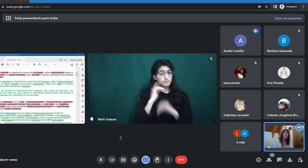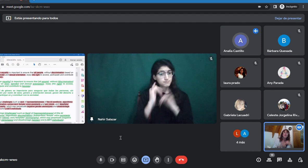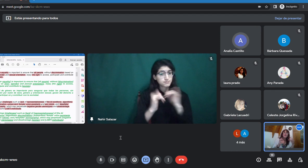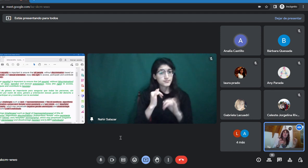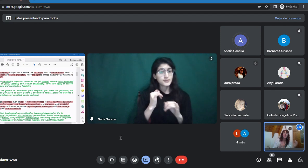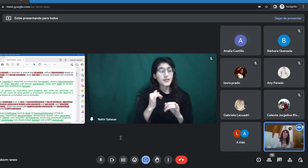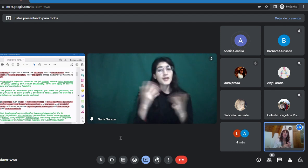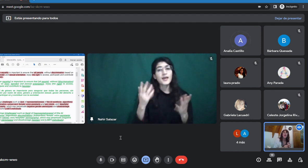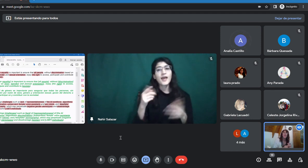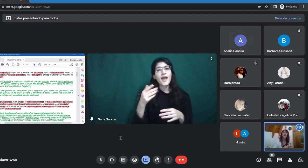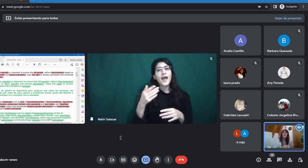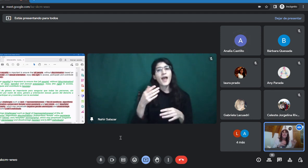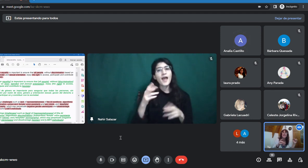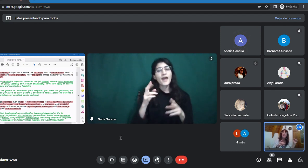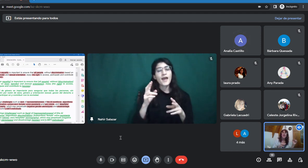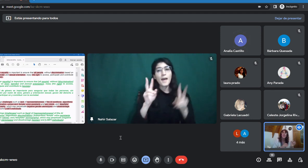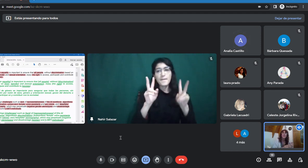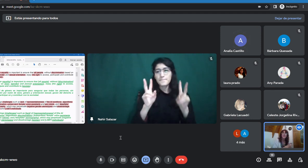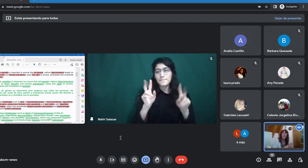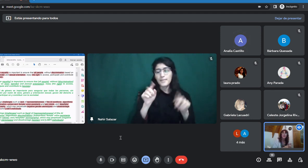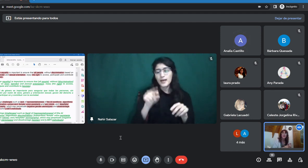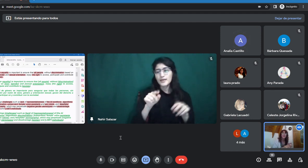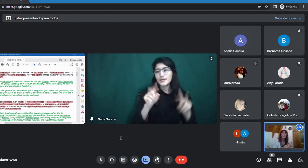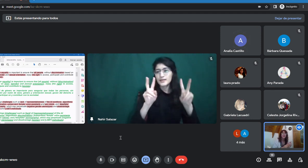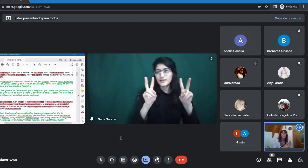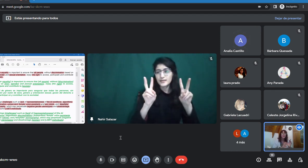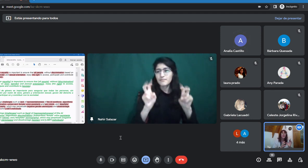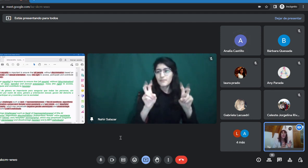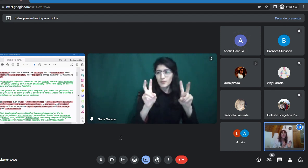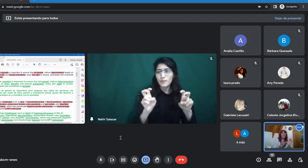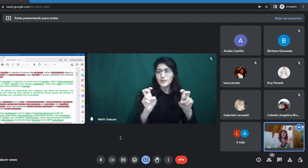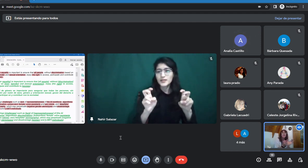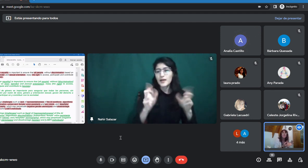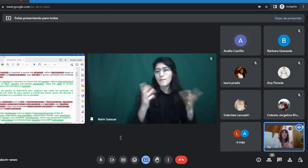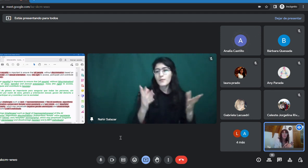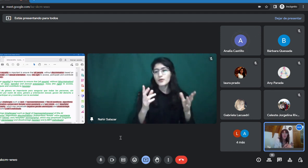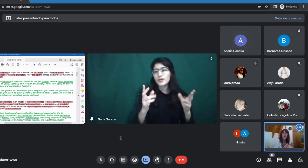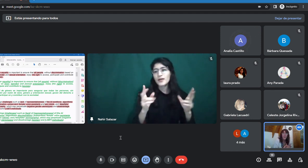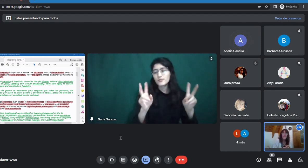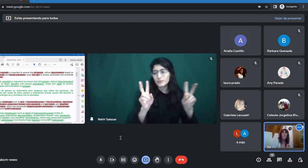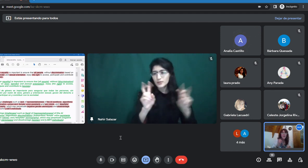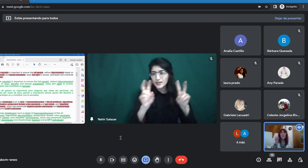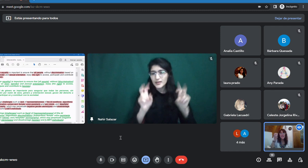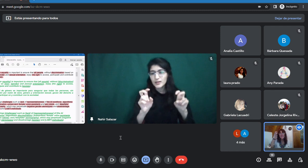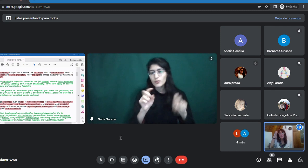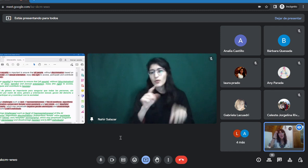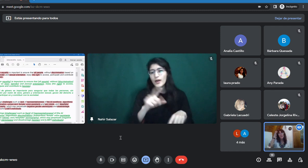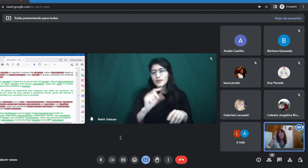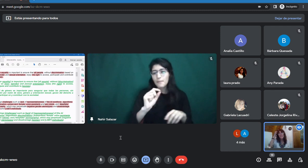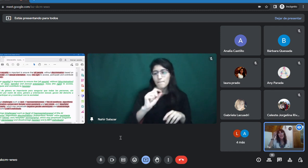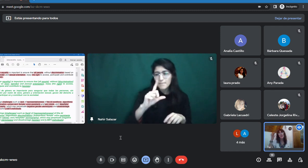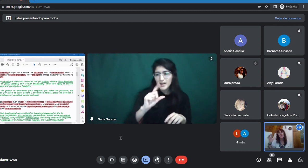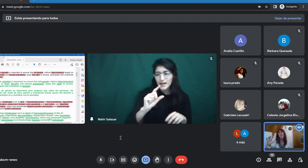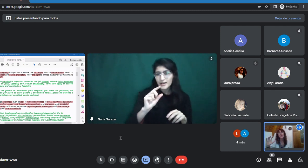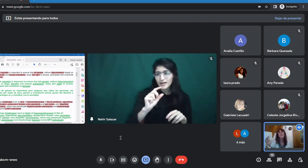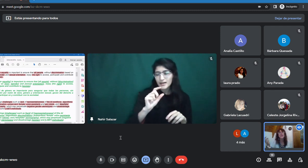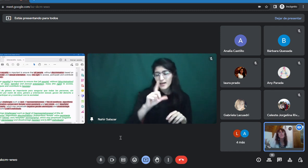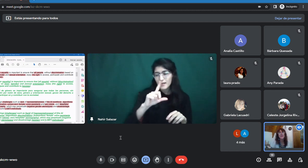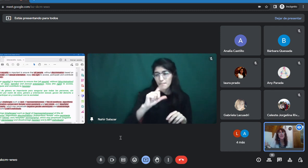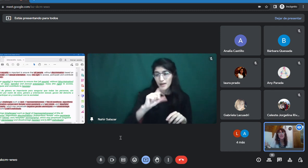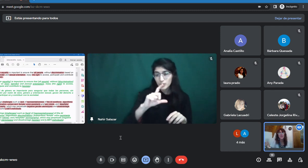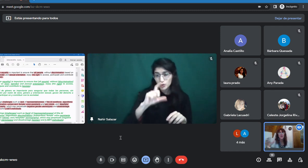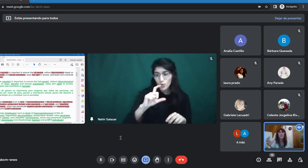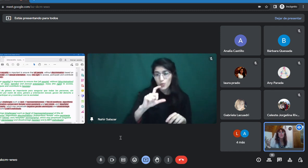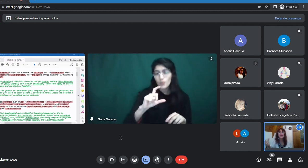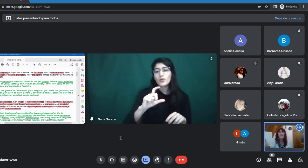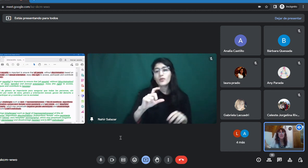todo con mayúscula, o a veces está entre comillas un título, sí, porque es todo un título. Pero en este caso la comilla es como nos